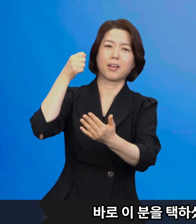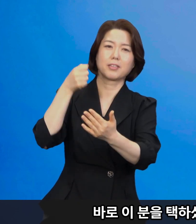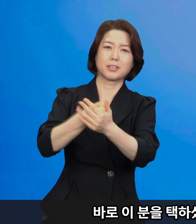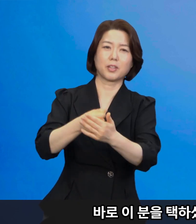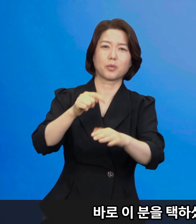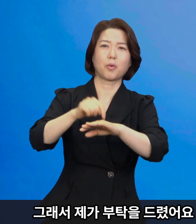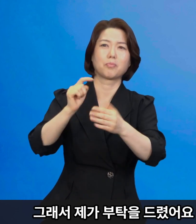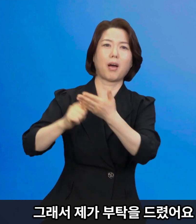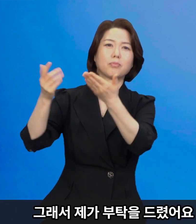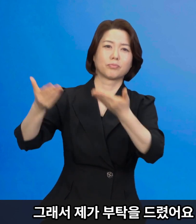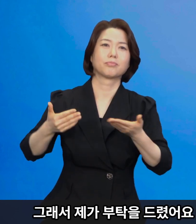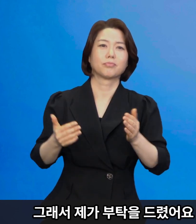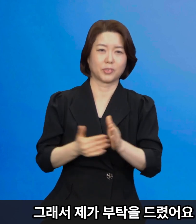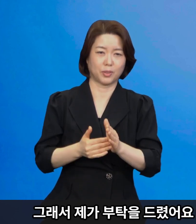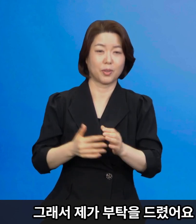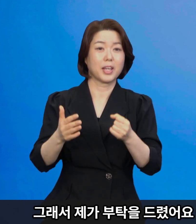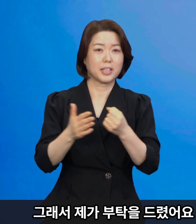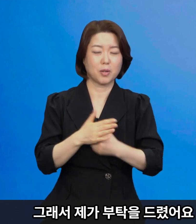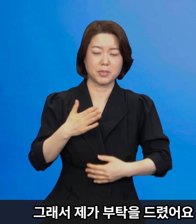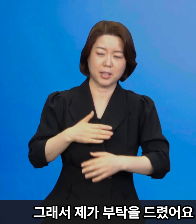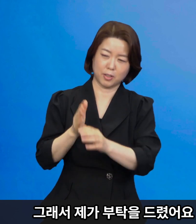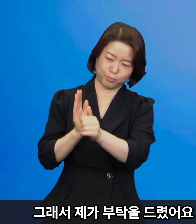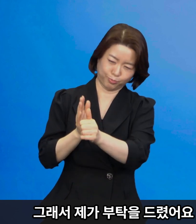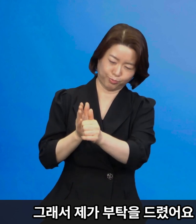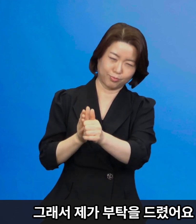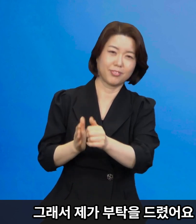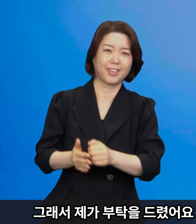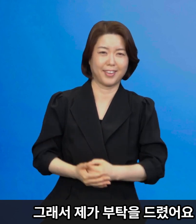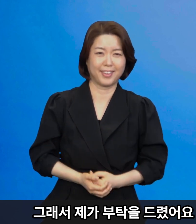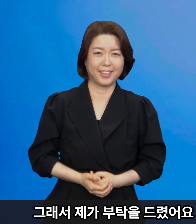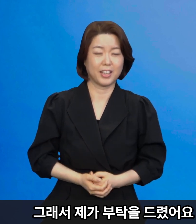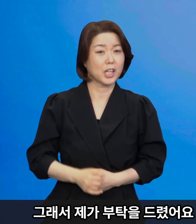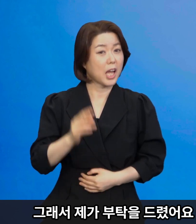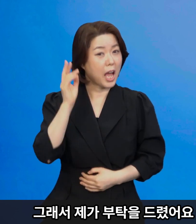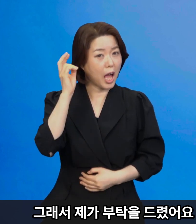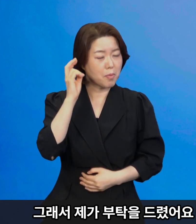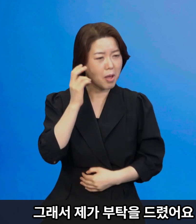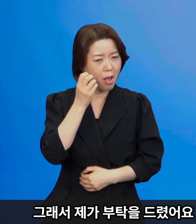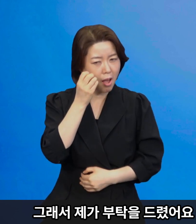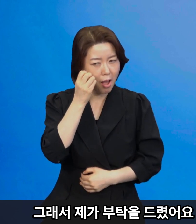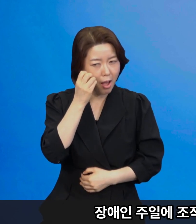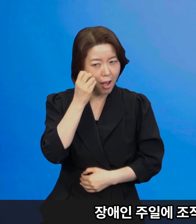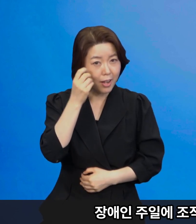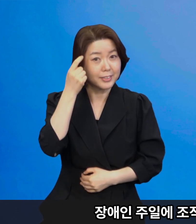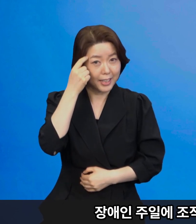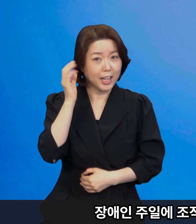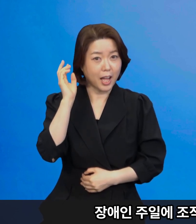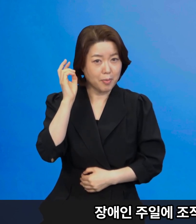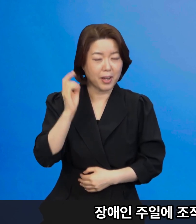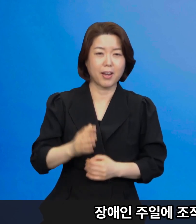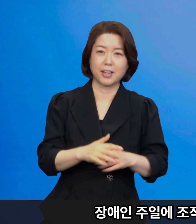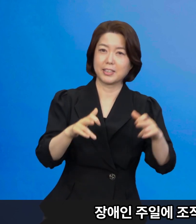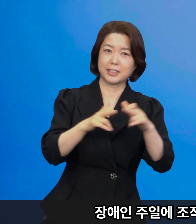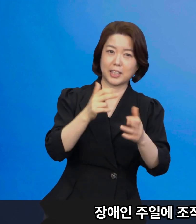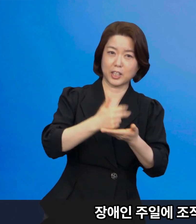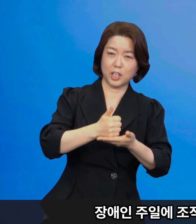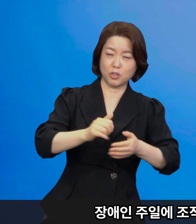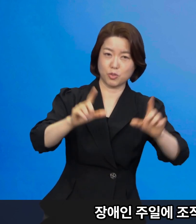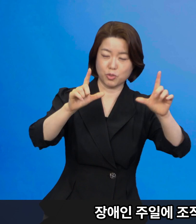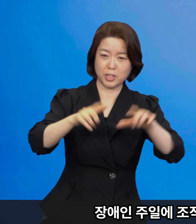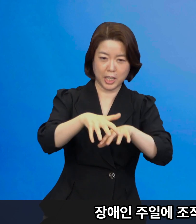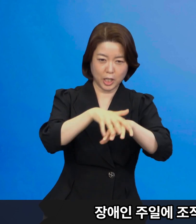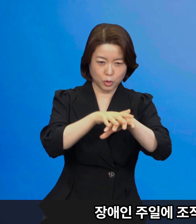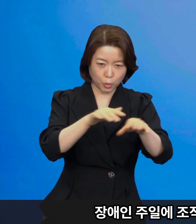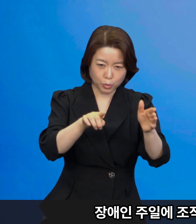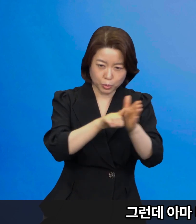마음을 받았습니다. 그래서 제가 부탁을 드렸어요. 아마 의아해 하실지도 모르겠습니다. 장애인 주일에 조직신학